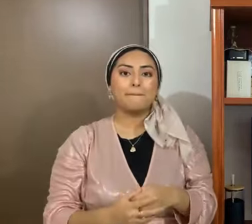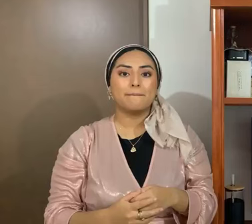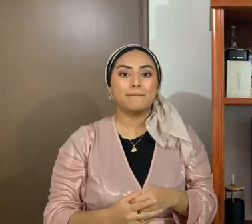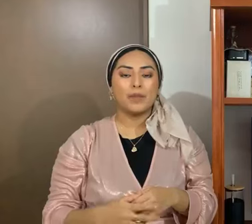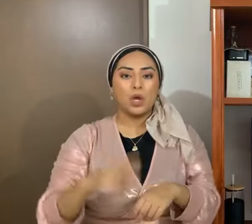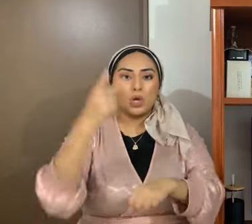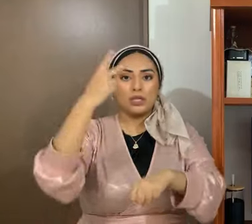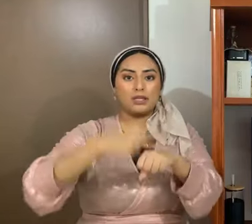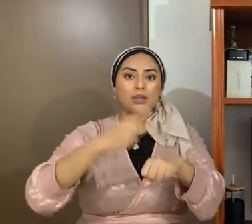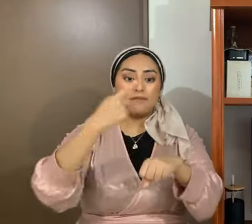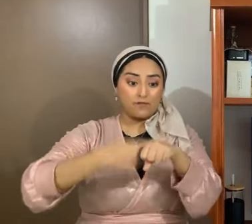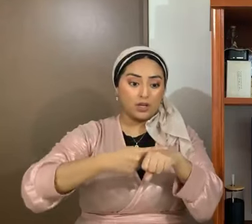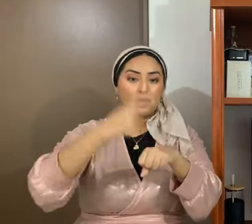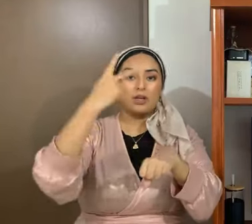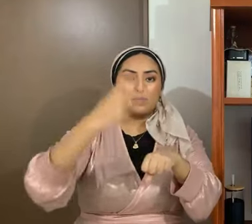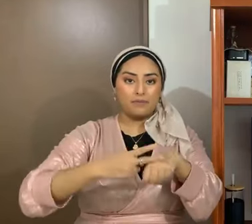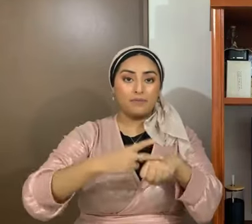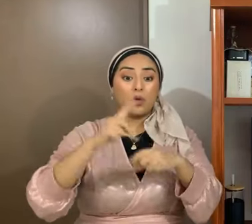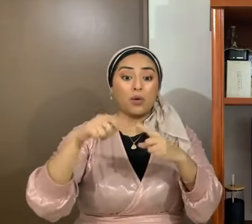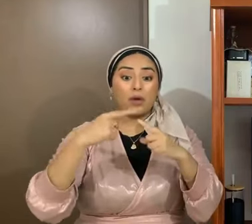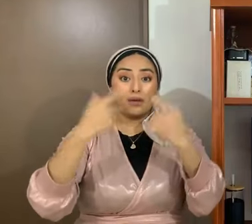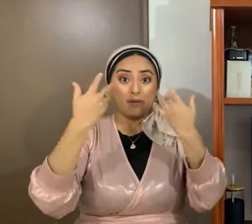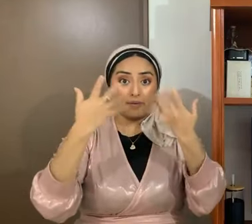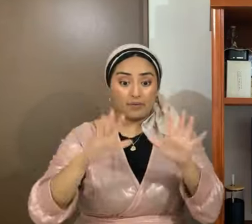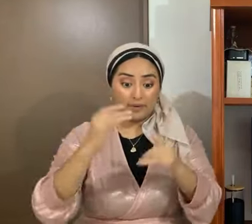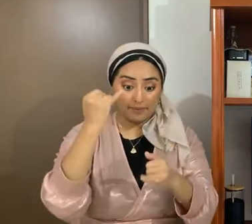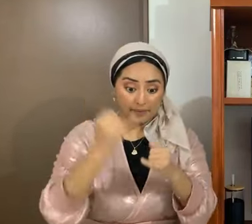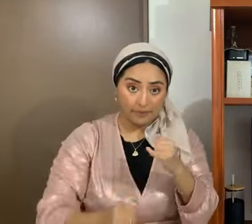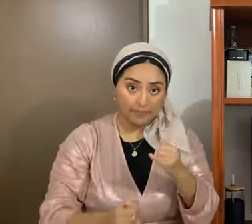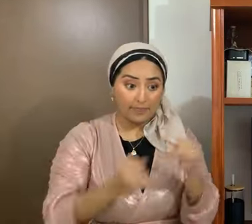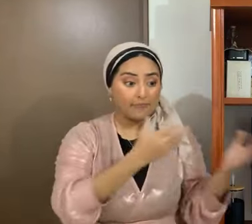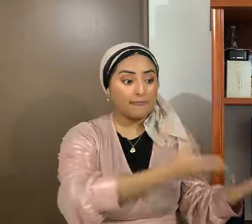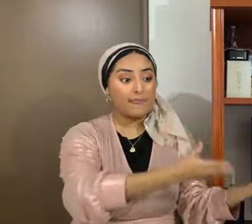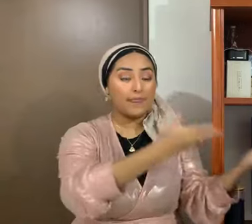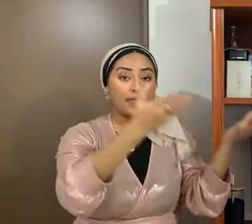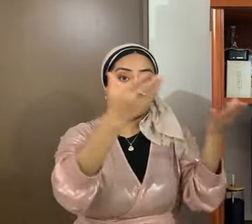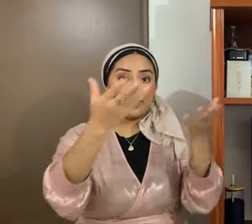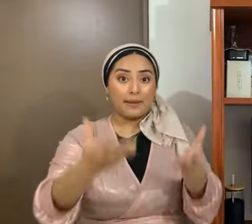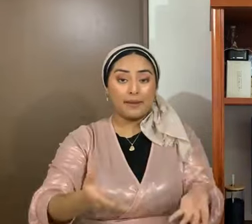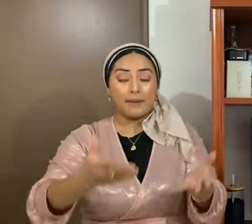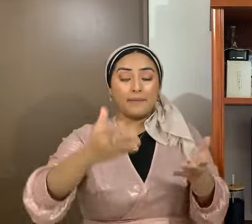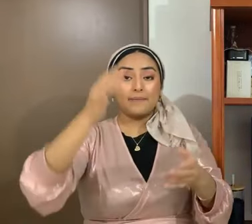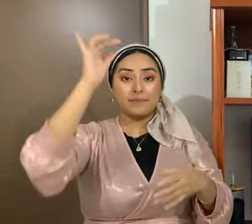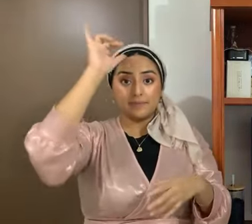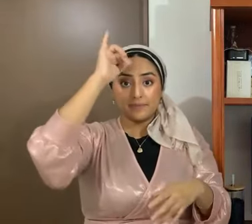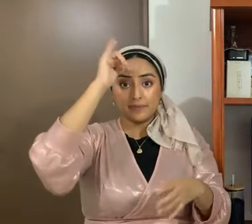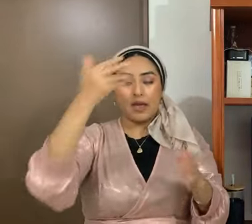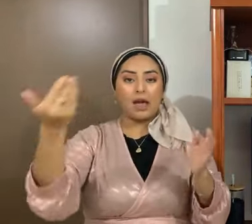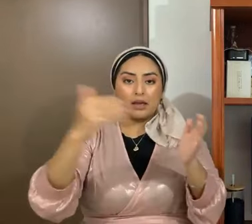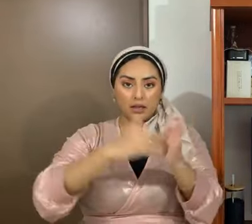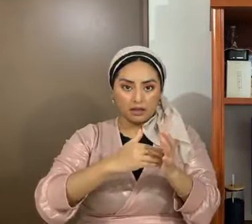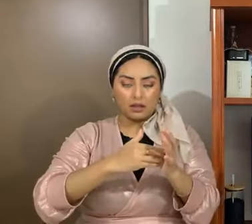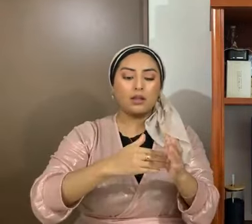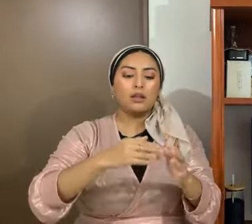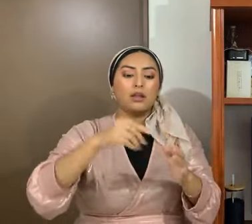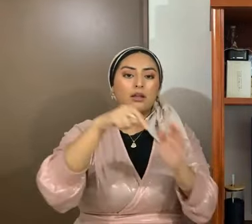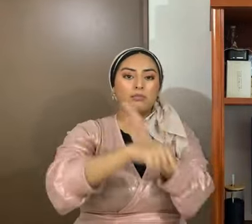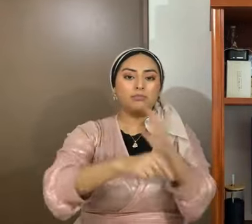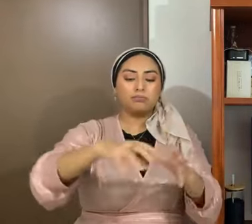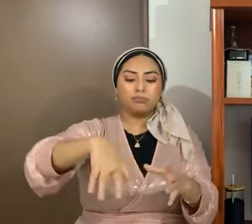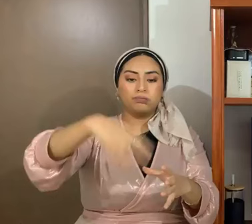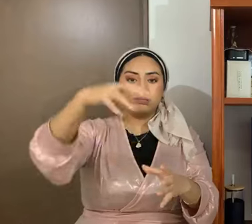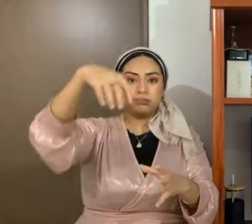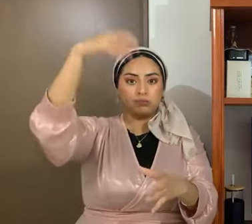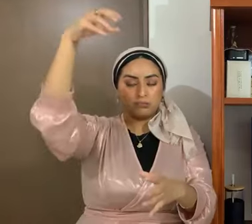2 purificaciones. Cuando acabes de expiar ofrecerás un becerro de la vacada sin defecto y un carnero sin tacha de la manada y los ofrecerás delante de